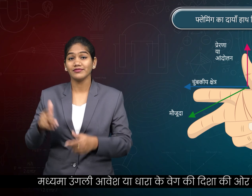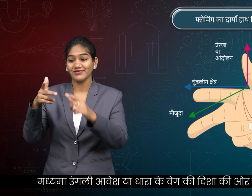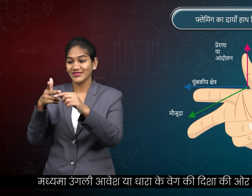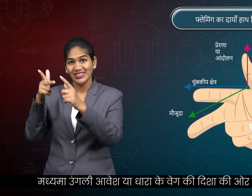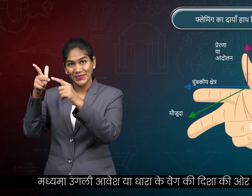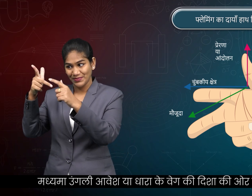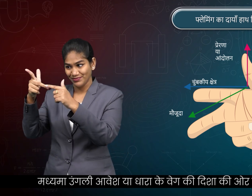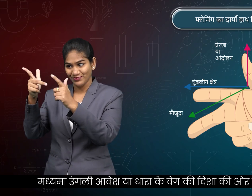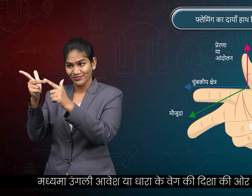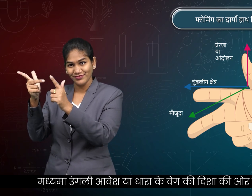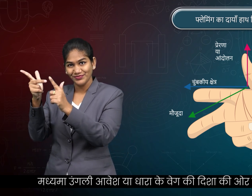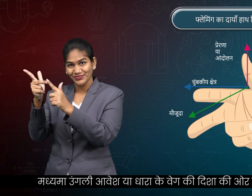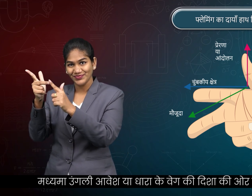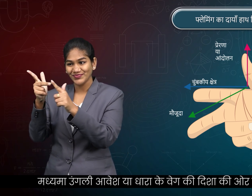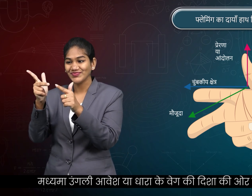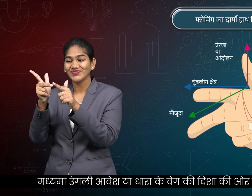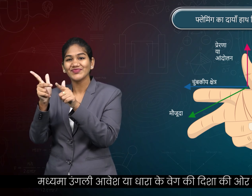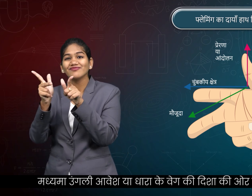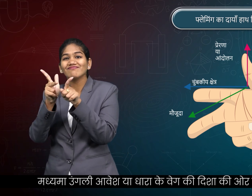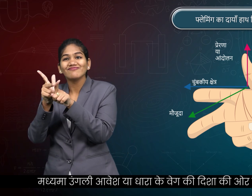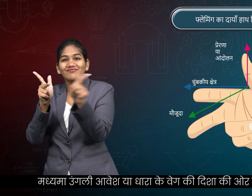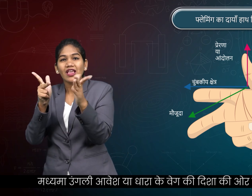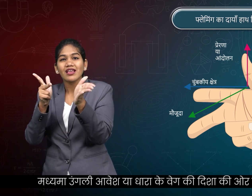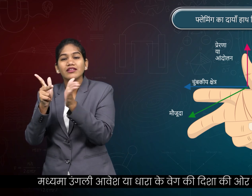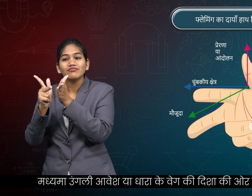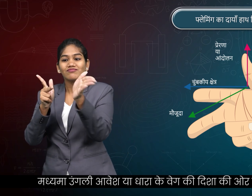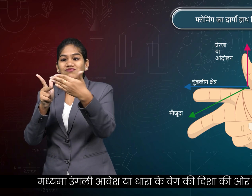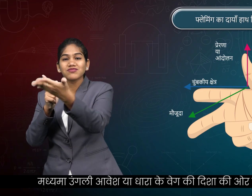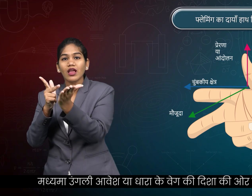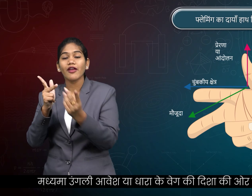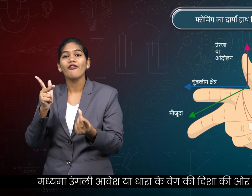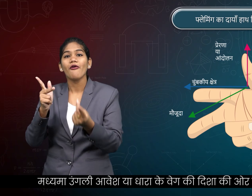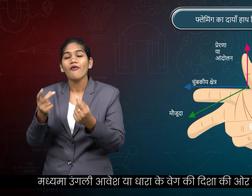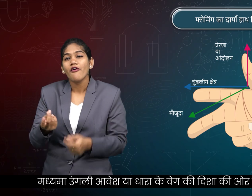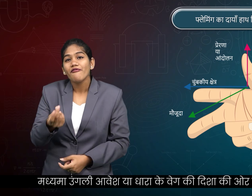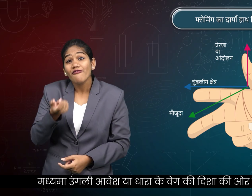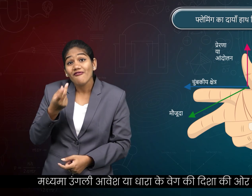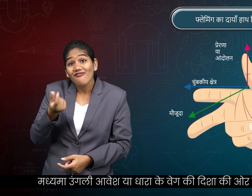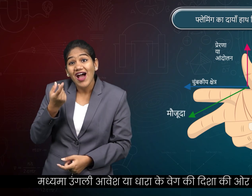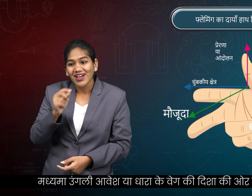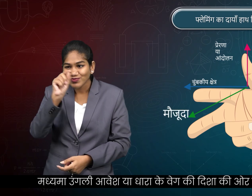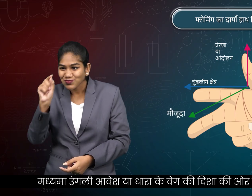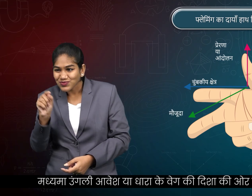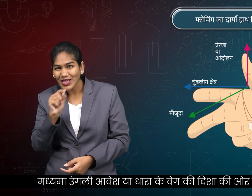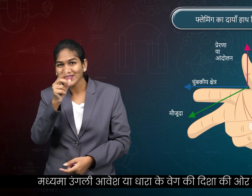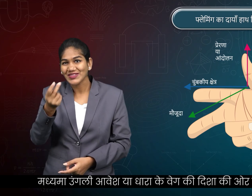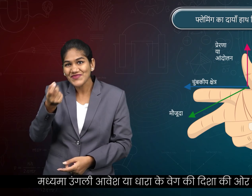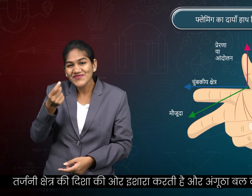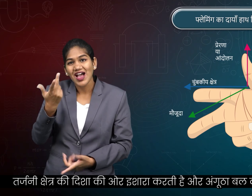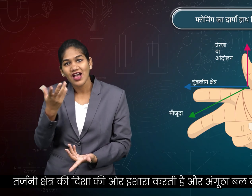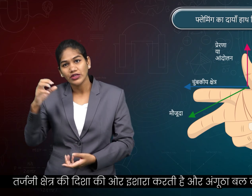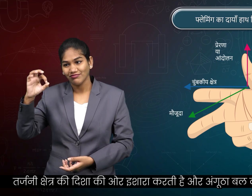मध्यमा उंगली आवेश या धारा के वेग की दिशा की ओर इशारा करती